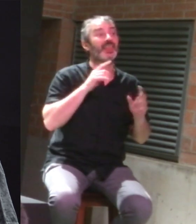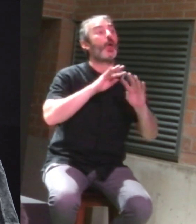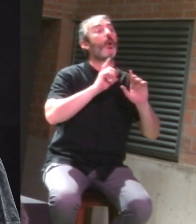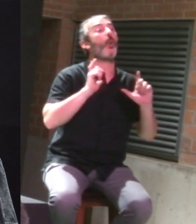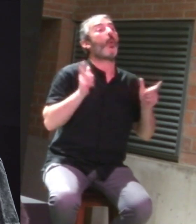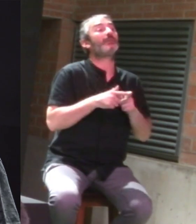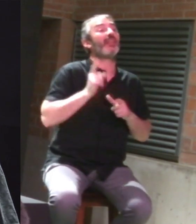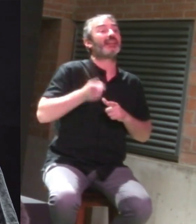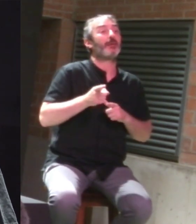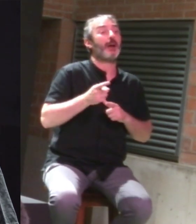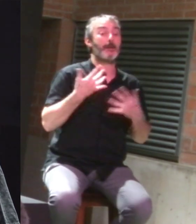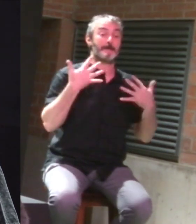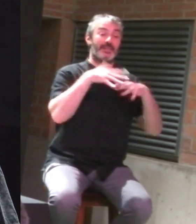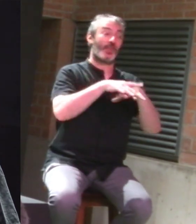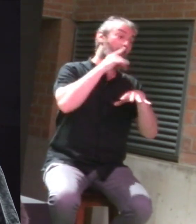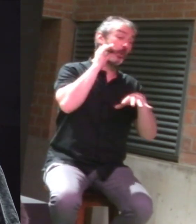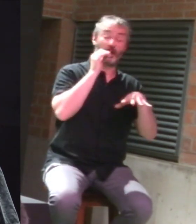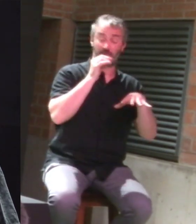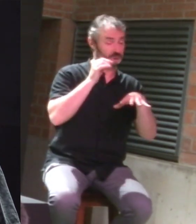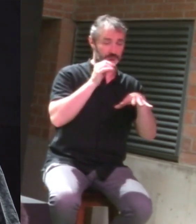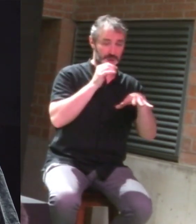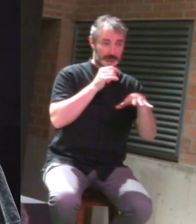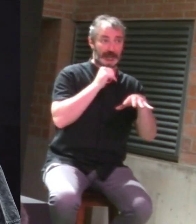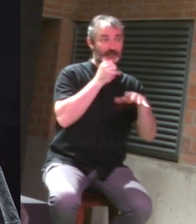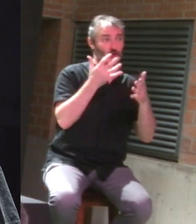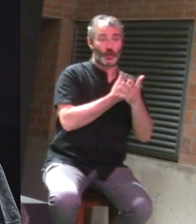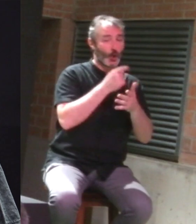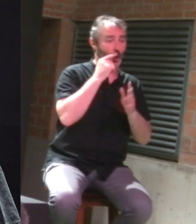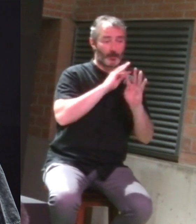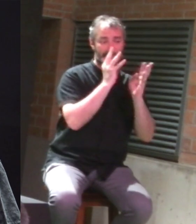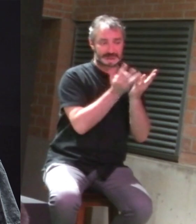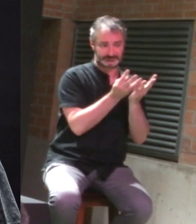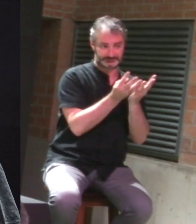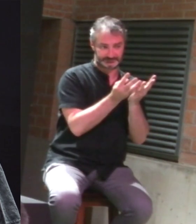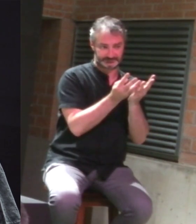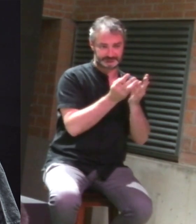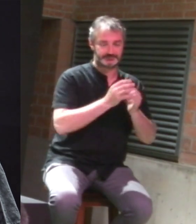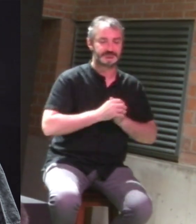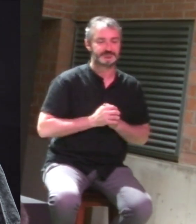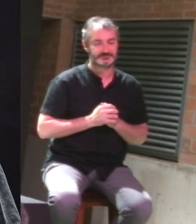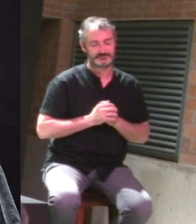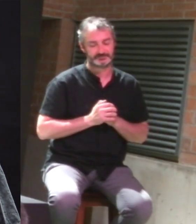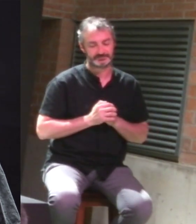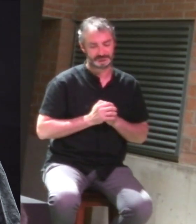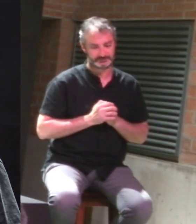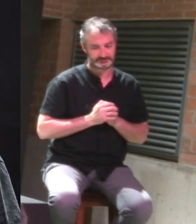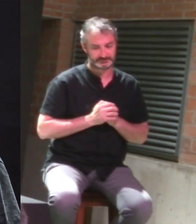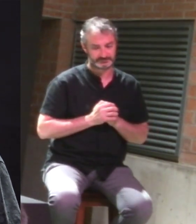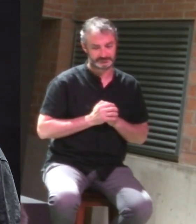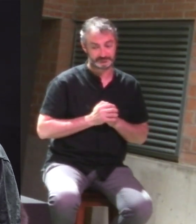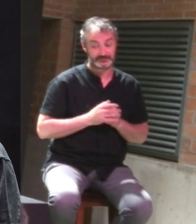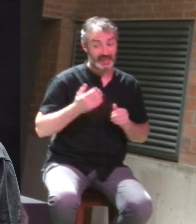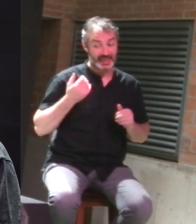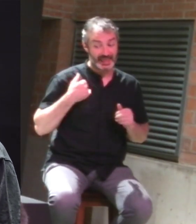cumplió y el sindicato volvió a reproducir prácticas exclusionistas también para los no cualificados. Y